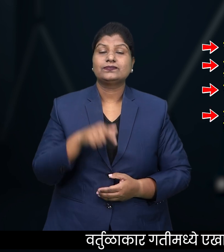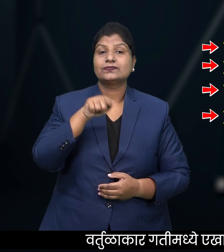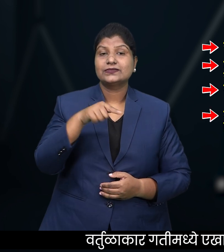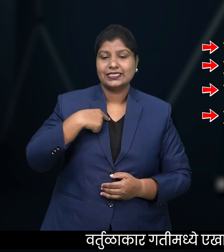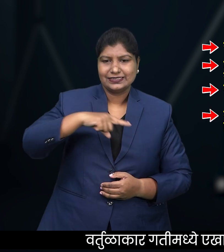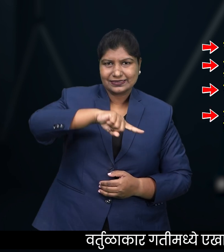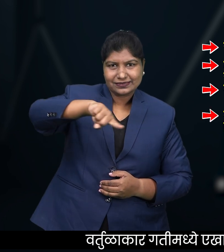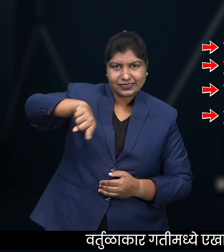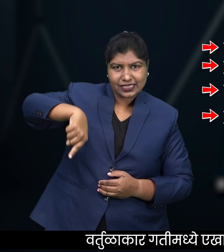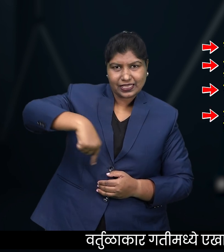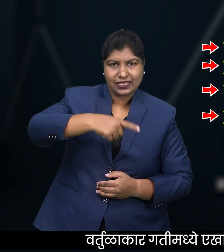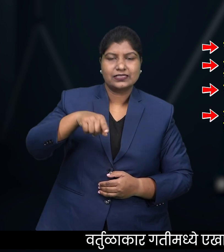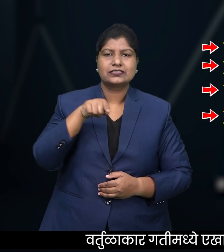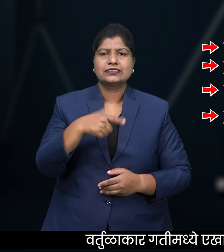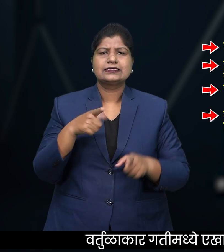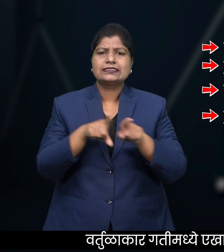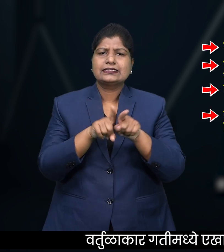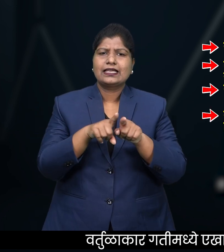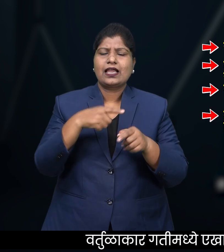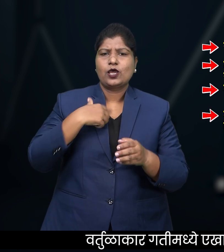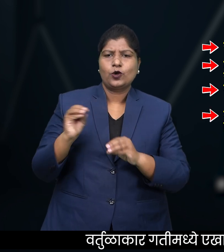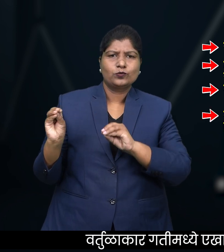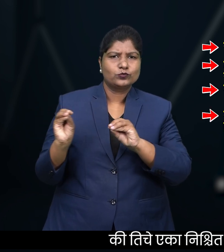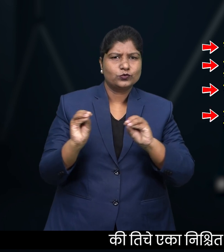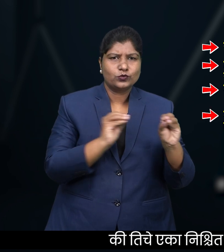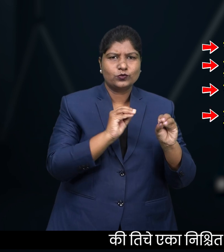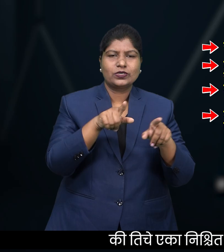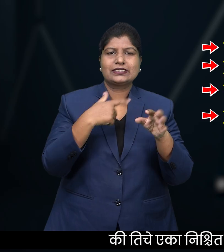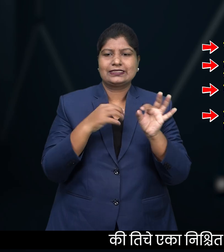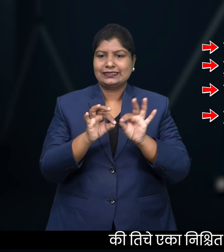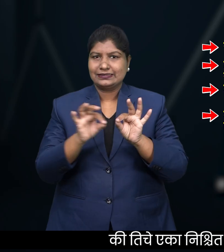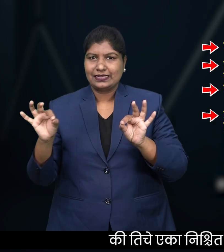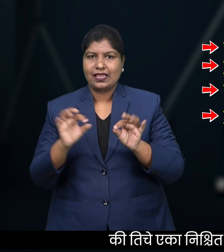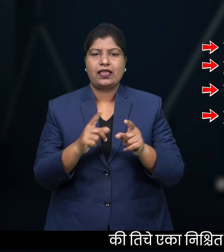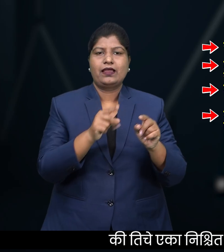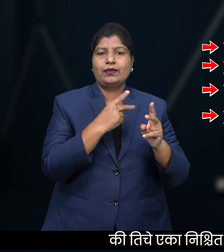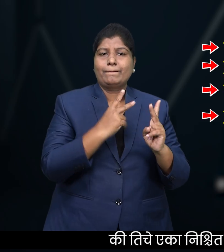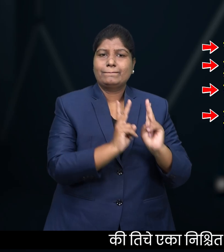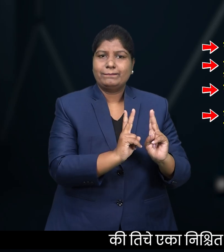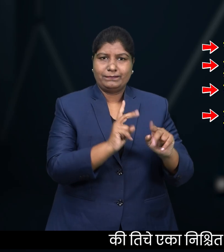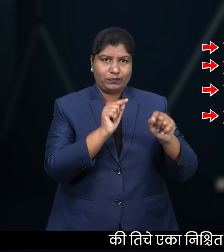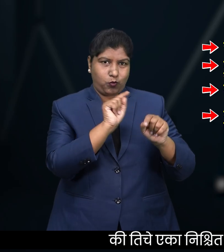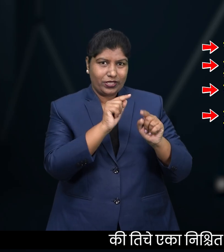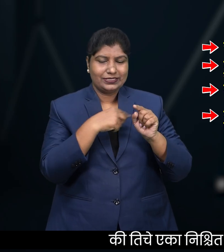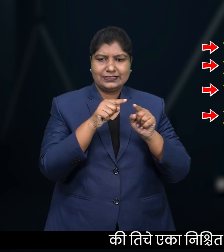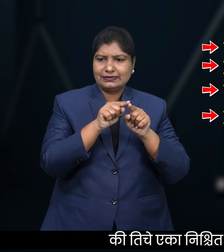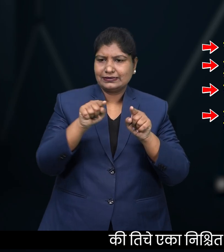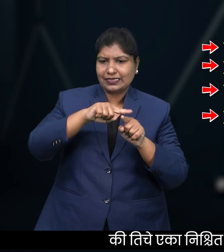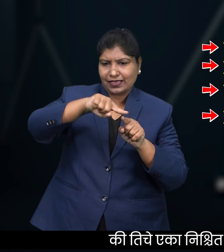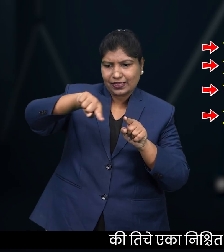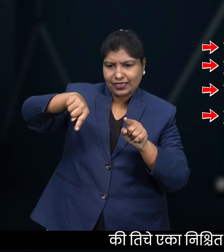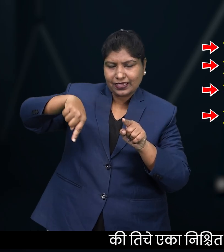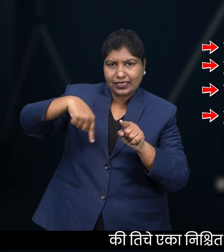वर्तुळाकार गतीमध्ये एखादी वस्तू अशा प्रकारे हालचाल करते की तिचे एका निश्चित बिंदूपासूनचे अंतर समान